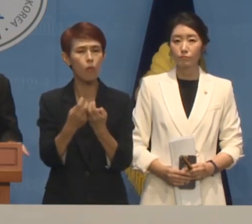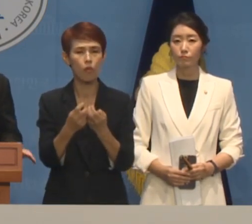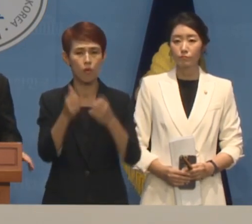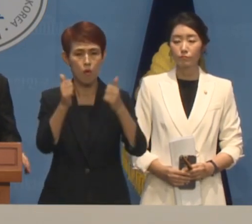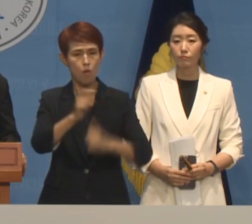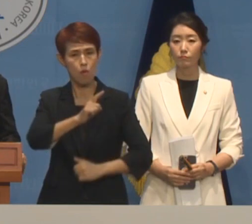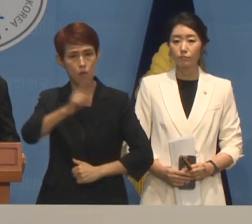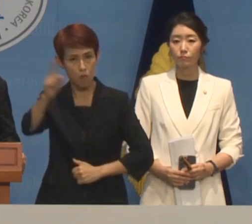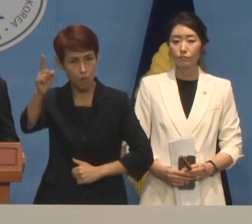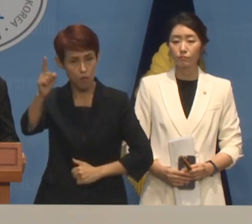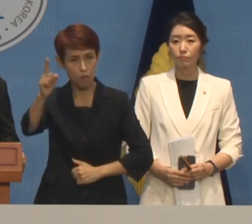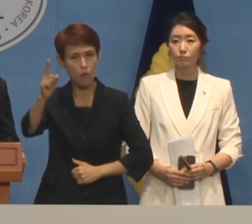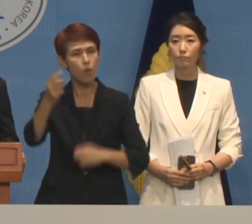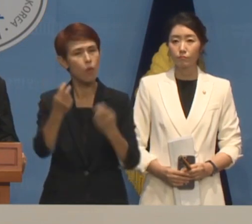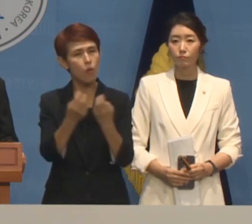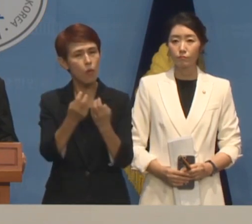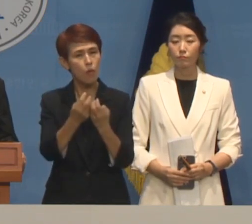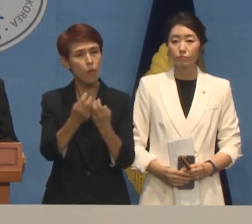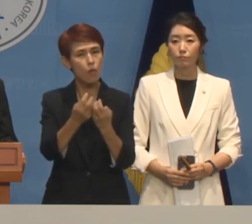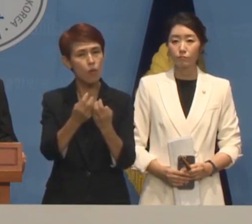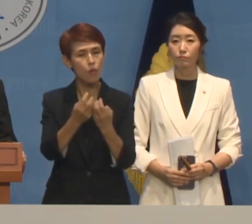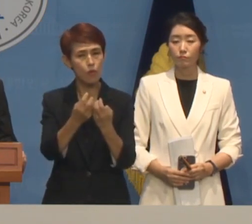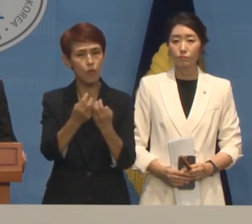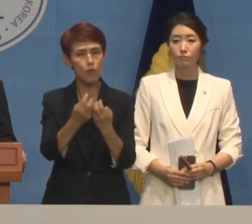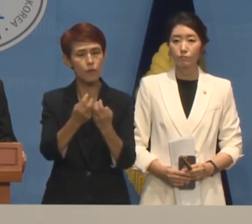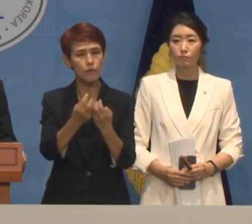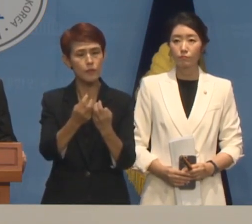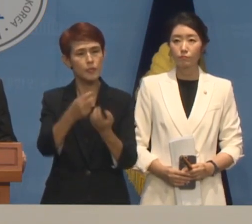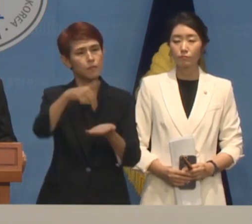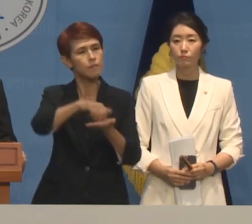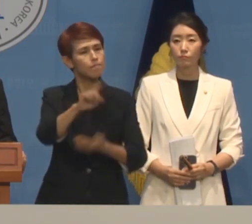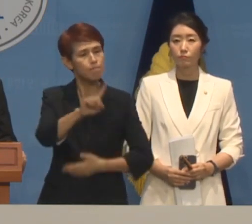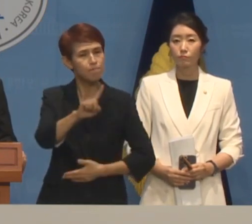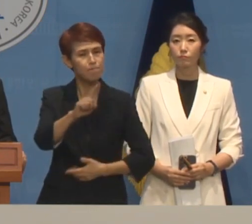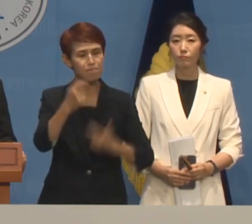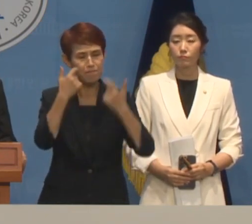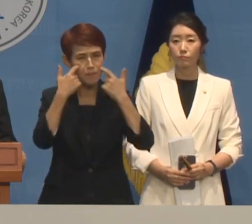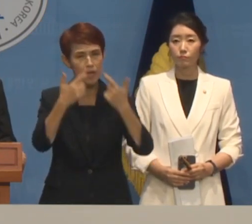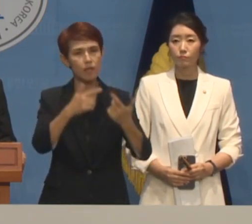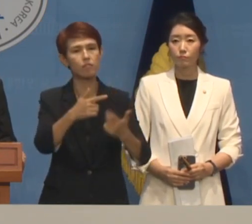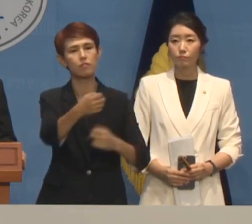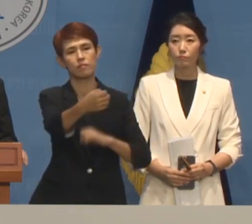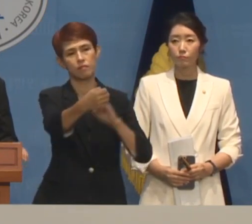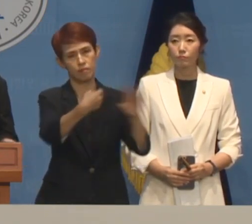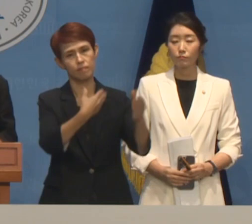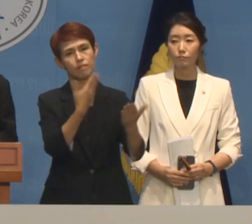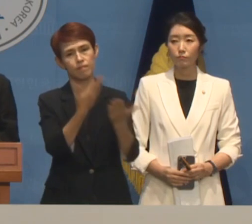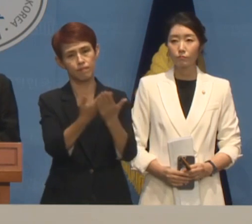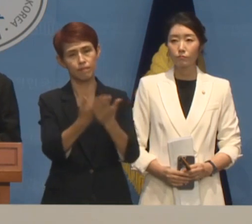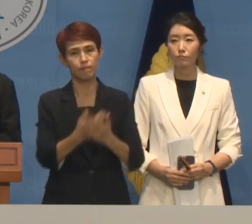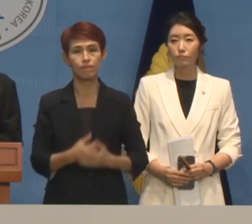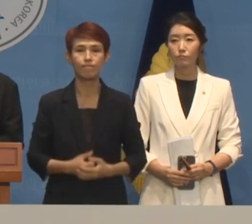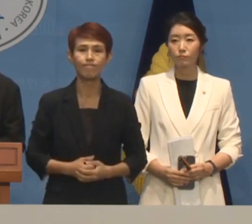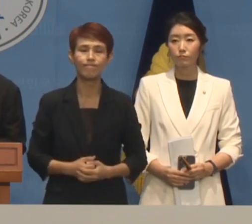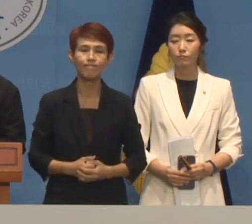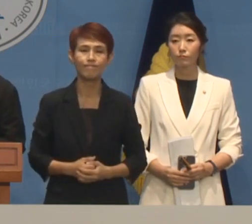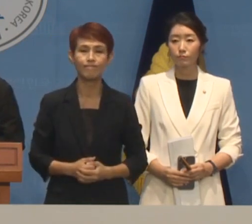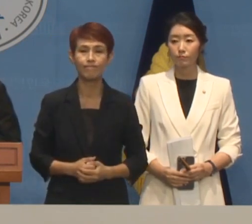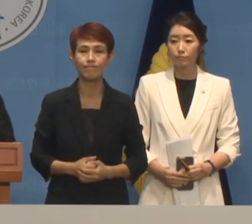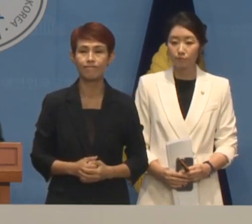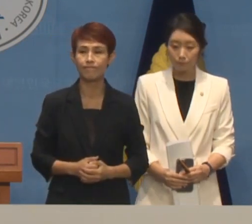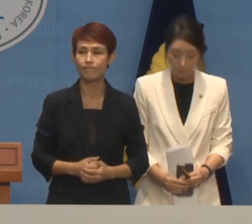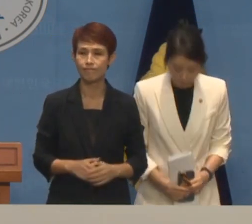대해서 자신이 어떻게 할지, 어떤 입장을 갖고 있는지 명확하게 신속하게 밝혀주시기 바랍니다. 이상입니다.